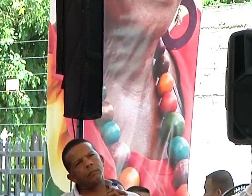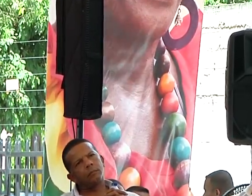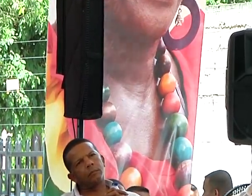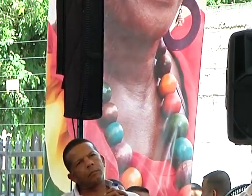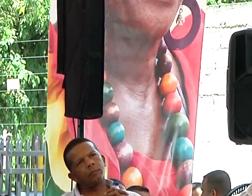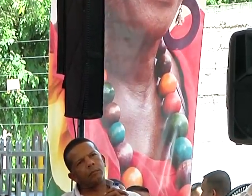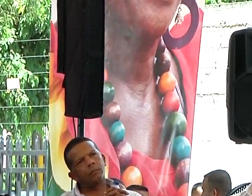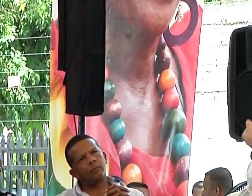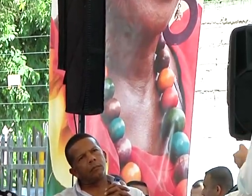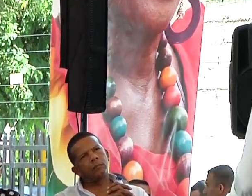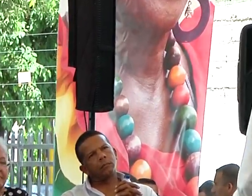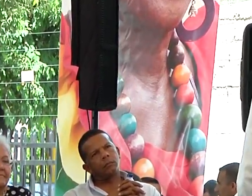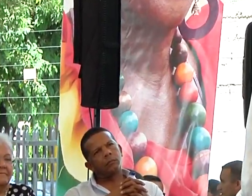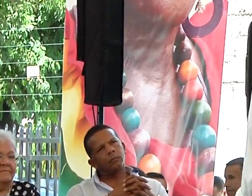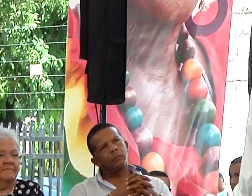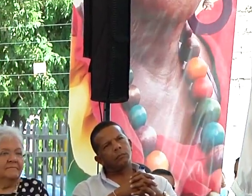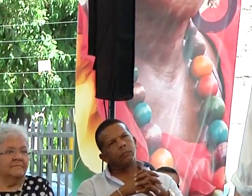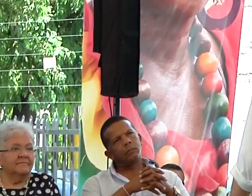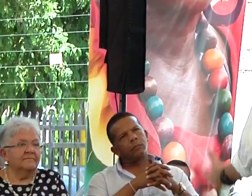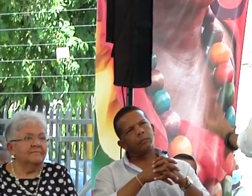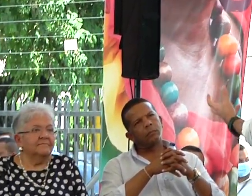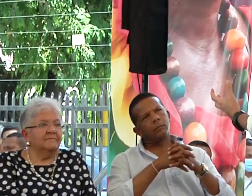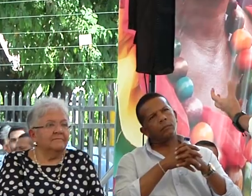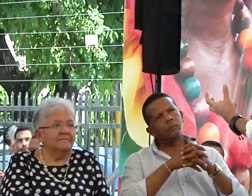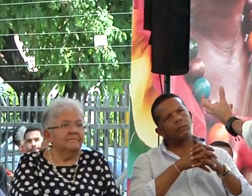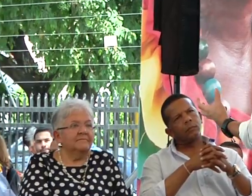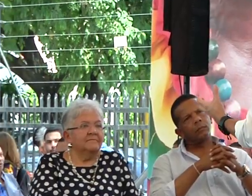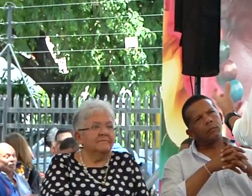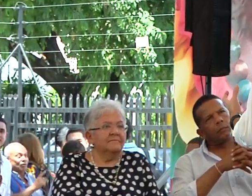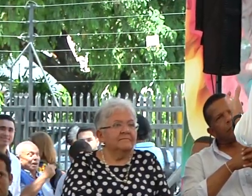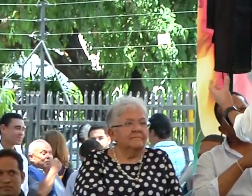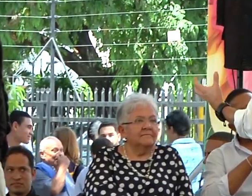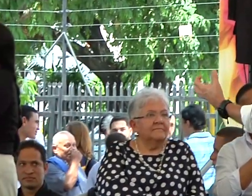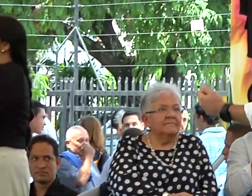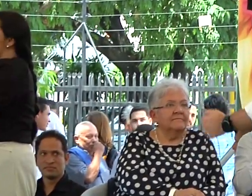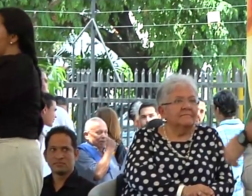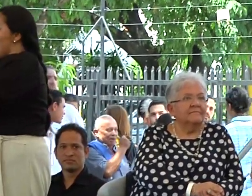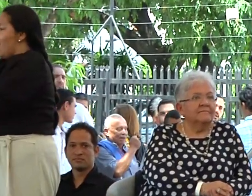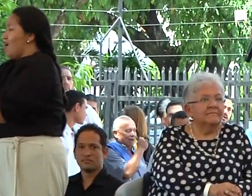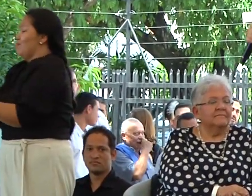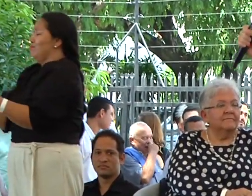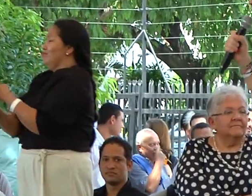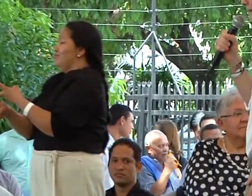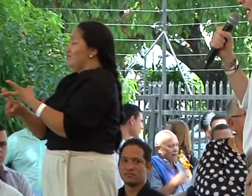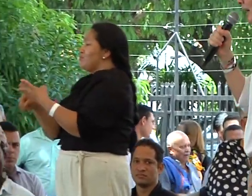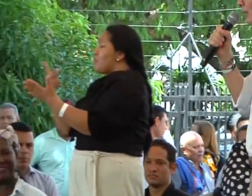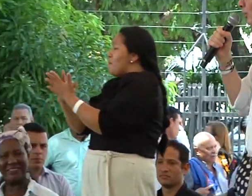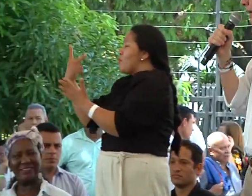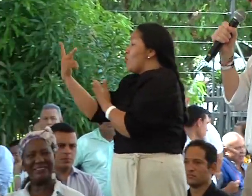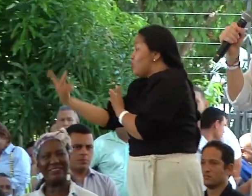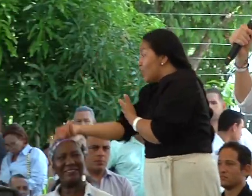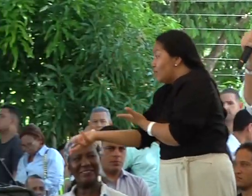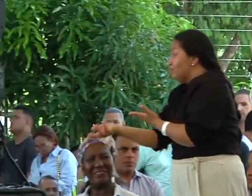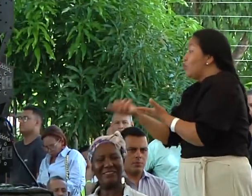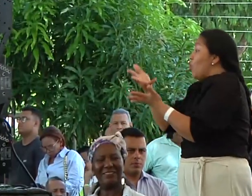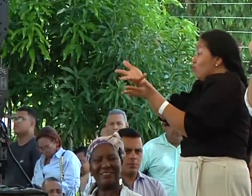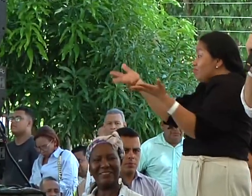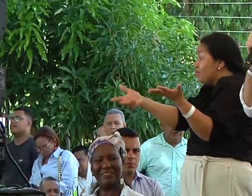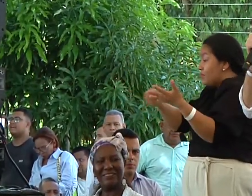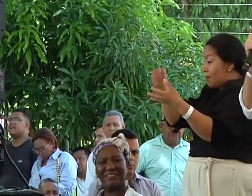de la transformación productiva, el del florecimiento humano y demás, se convierta en una